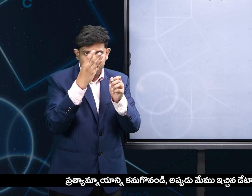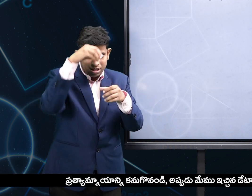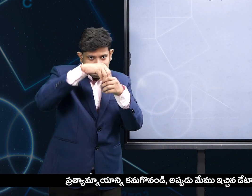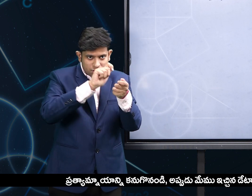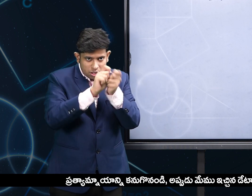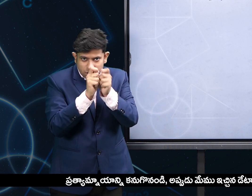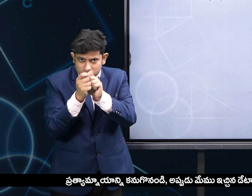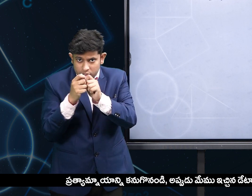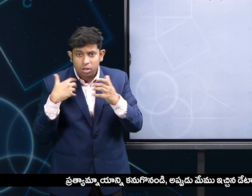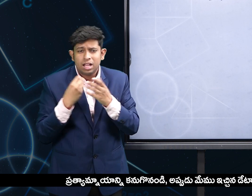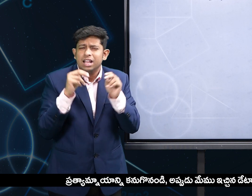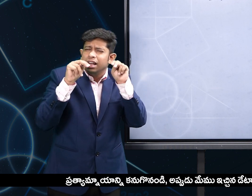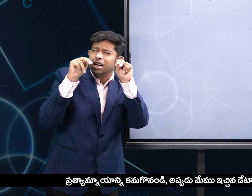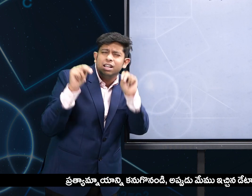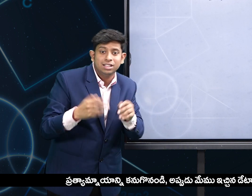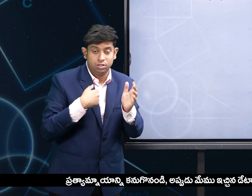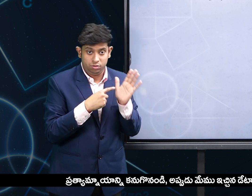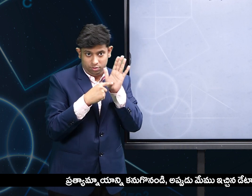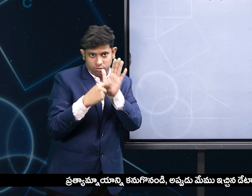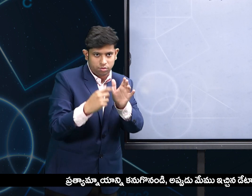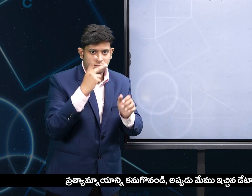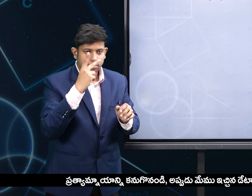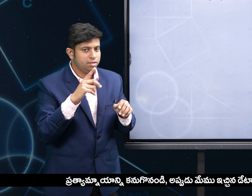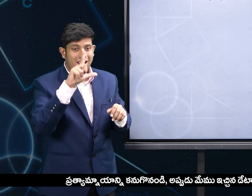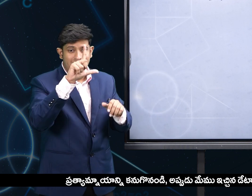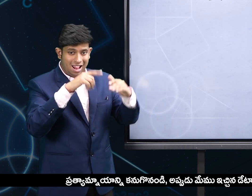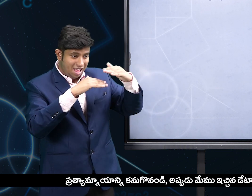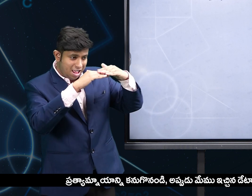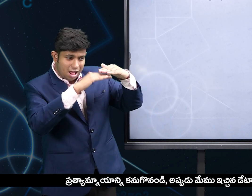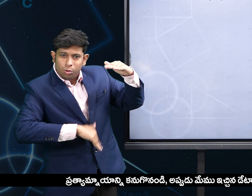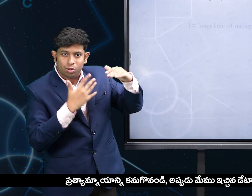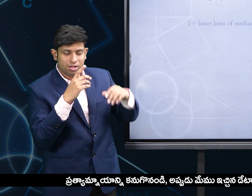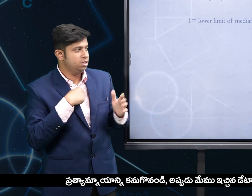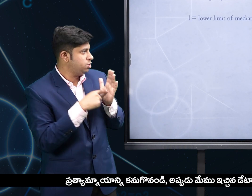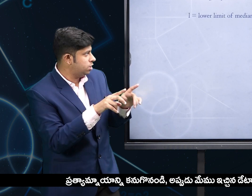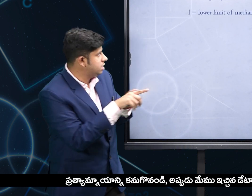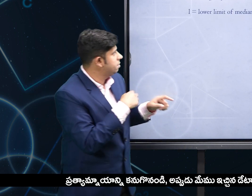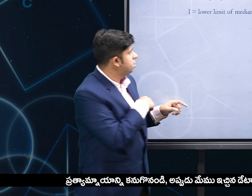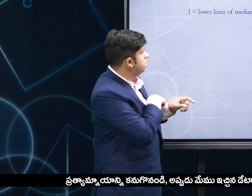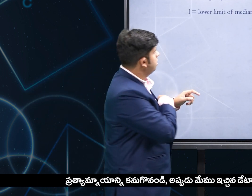ప్రత్యామ్నాయాన్ని కనుగొనండి. అప్పుడు మనం ఇచ్చిన డేటాకు అవసరమైన మధ్యస్థాన్ని పొందుతాము.